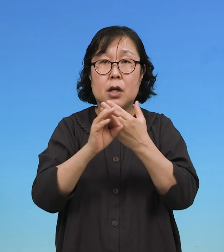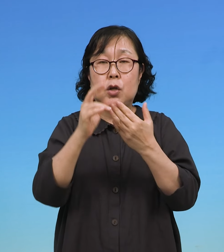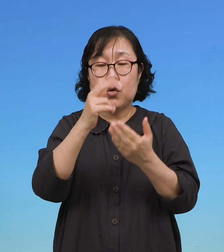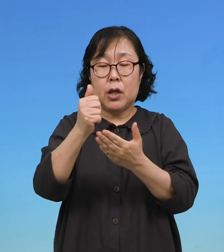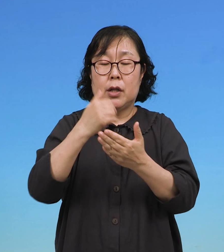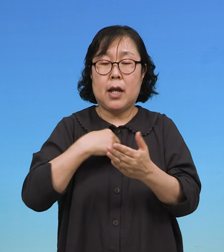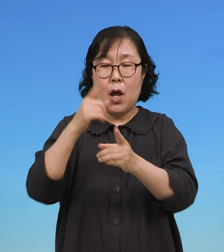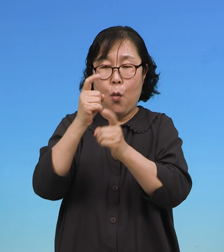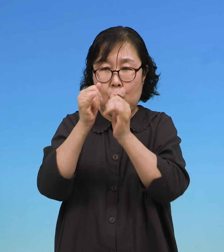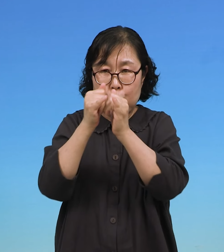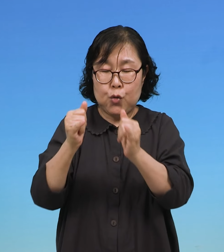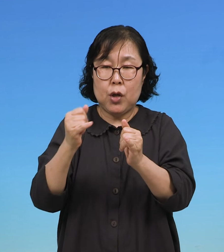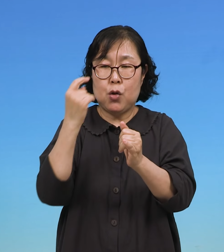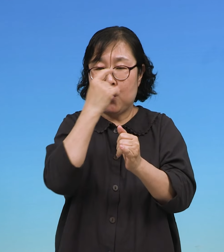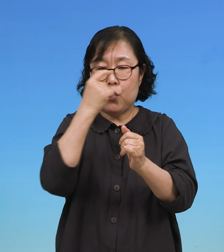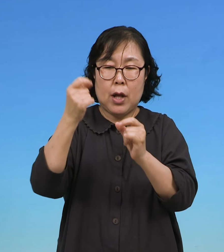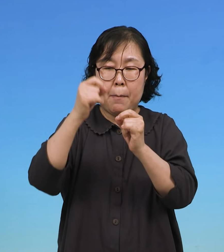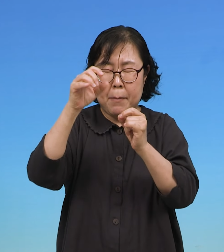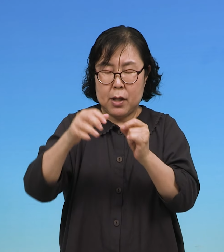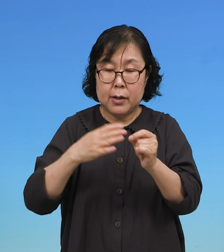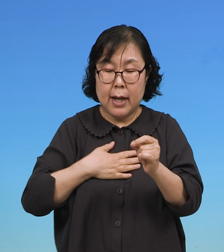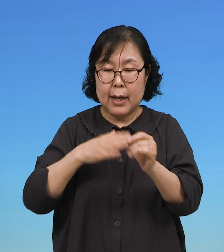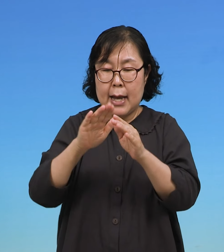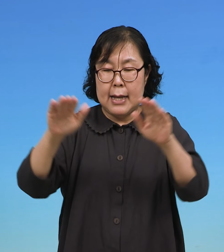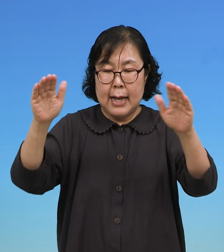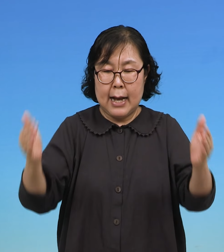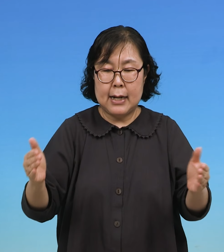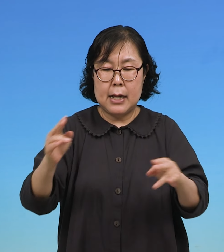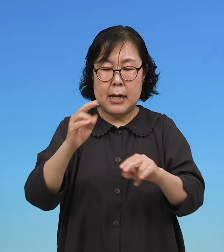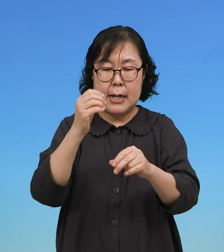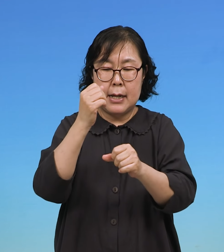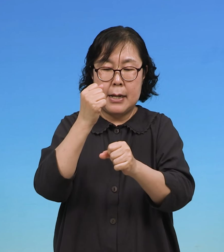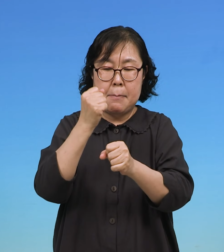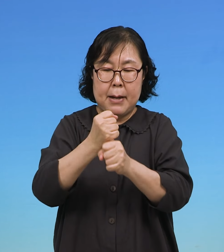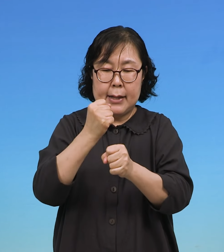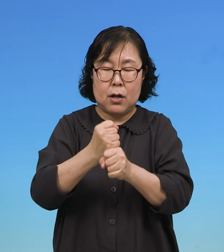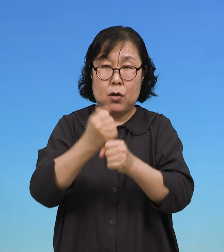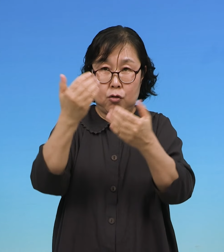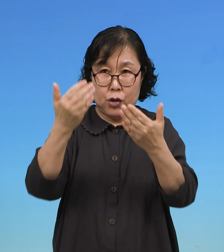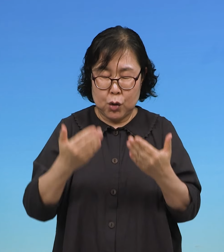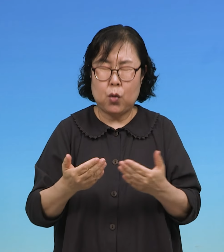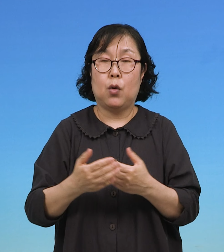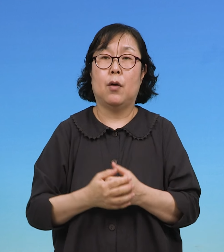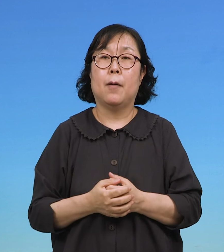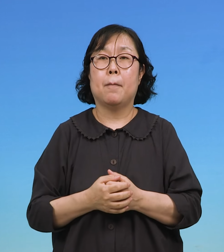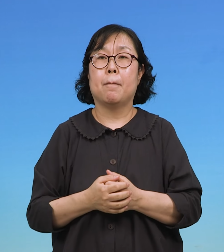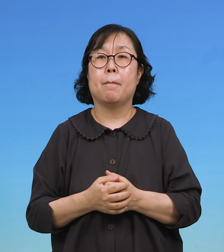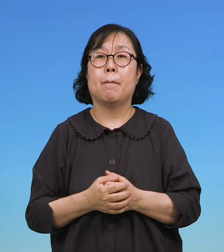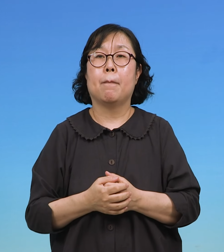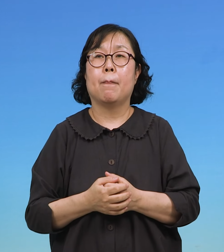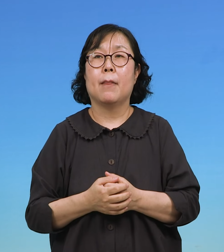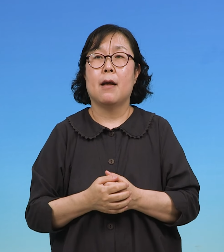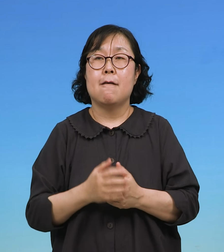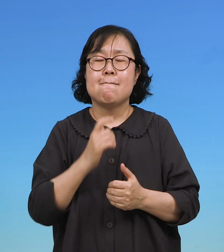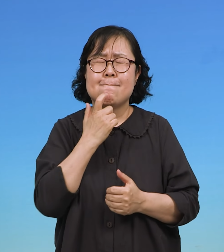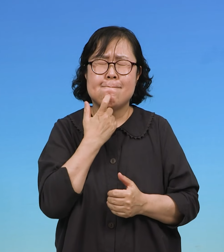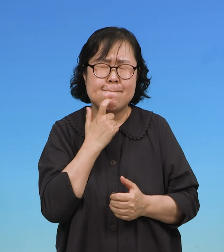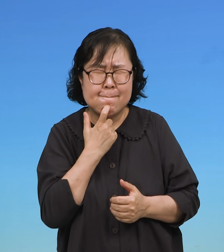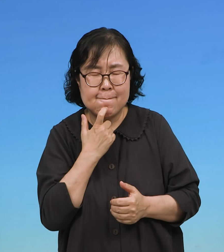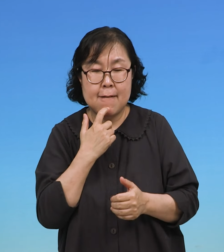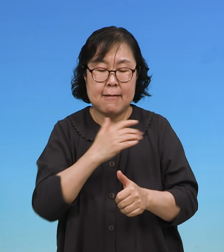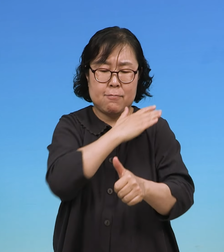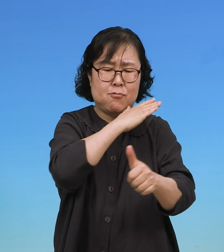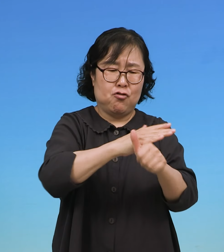고백입니다. 주께서 내 원수의 목전에서 내게 상을 차려주시고, 식탁 아닙니까? 식탁. 여러분 그